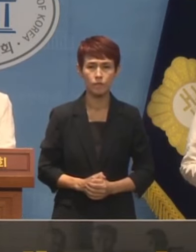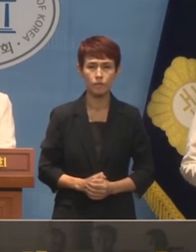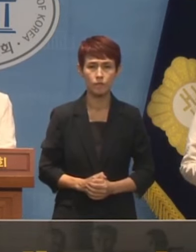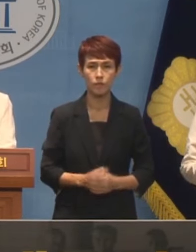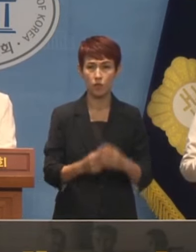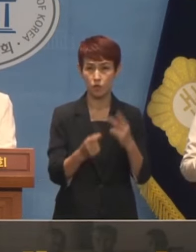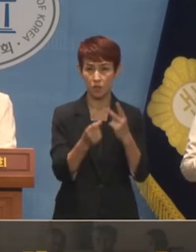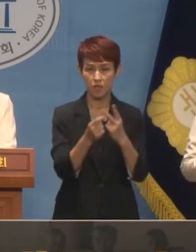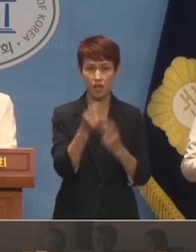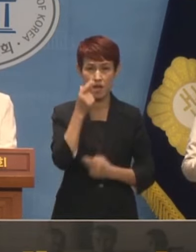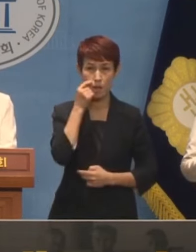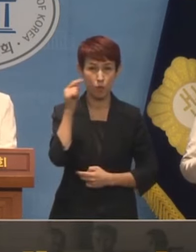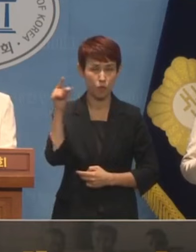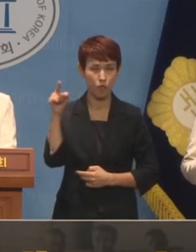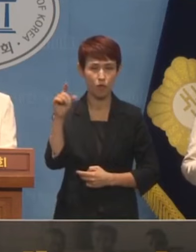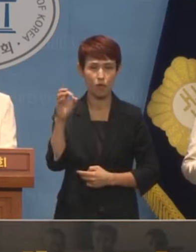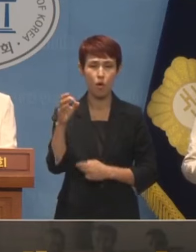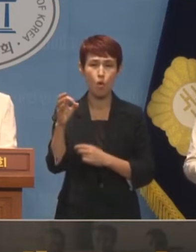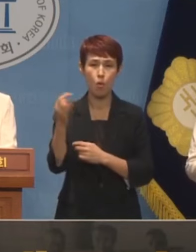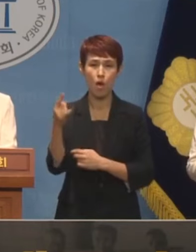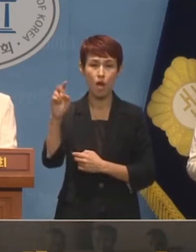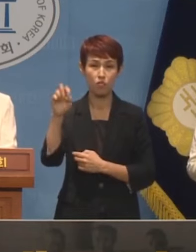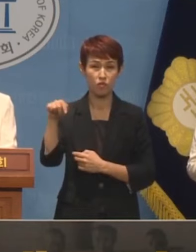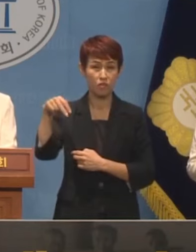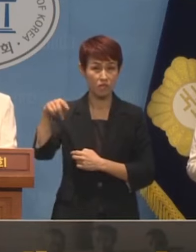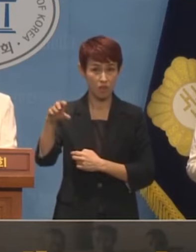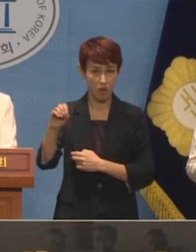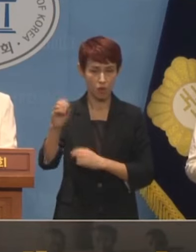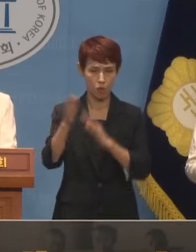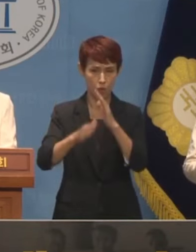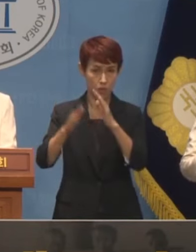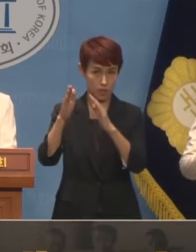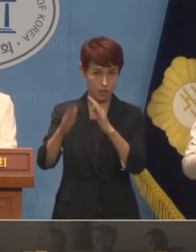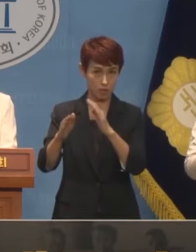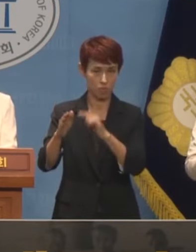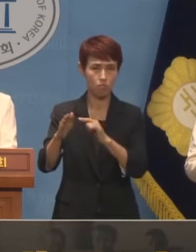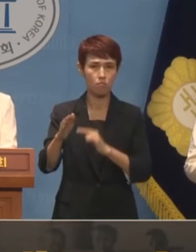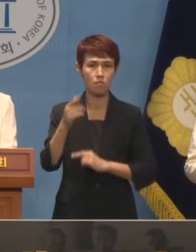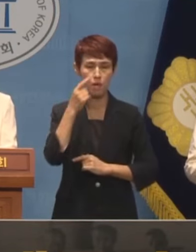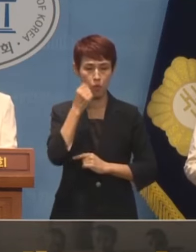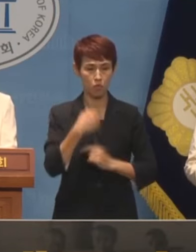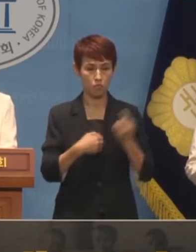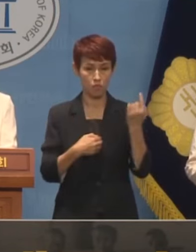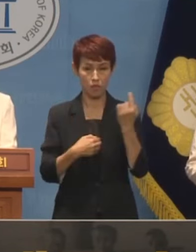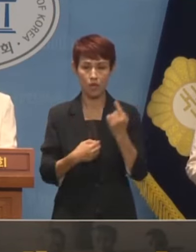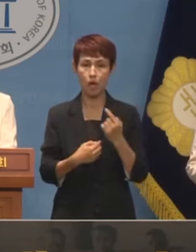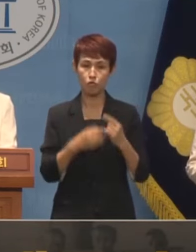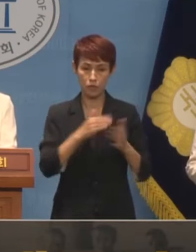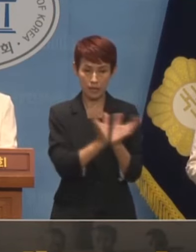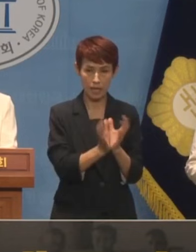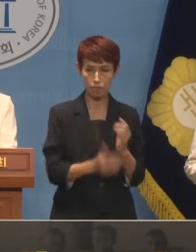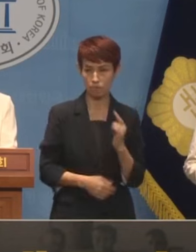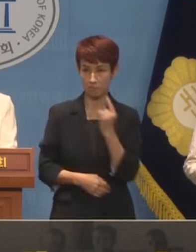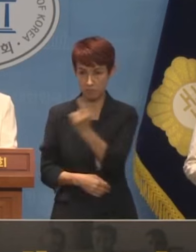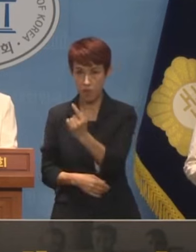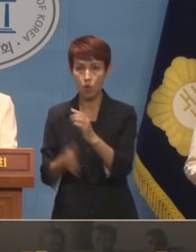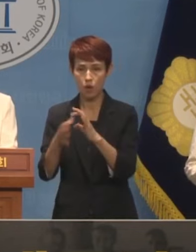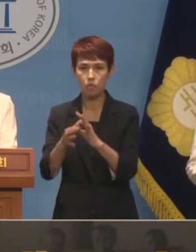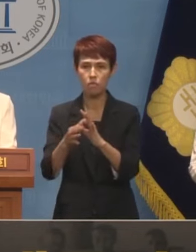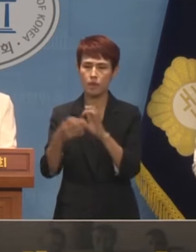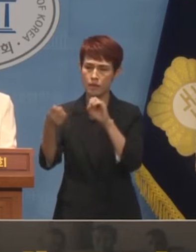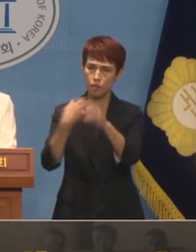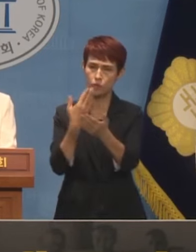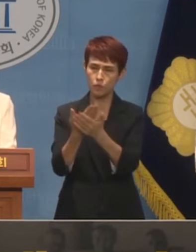두 번째 일본 외무성은 공식 외교 경로를 통해 방 1단의 요구에 대한 답변을 해야 할